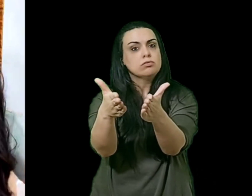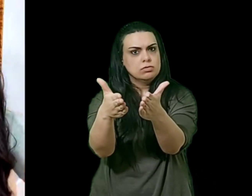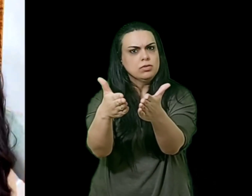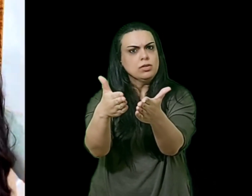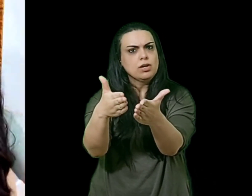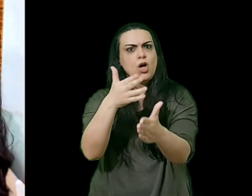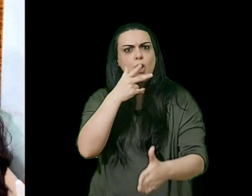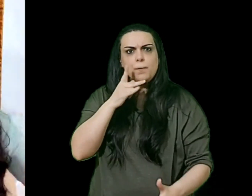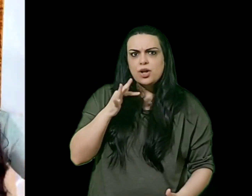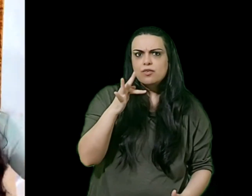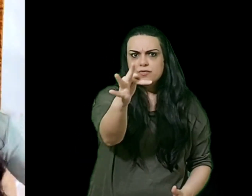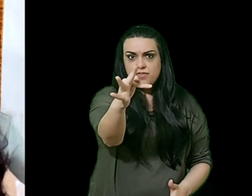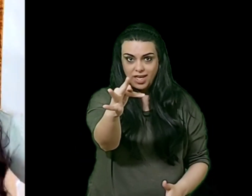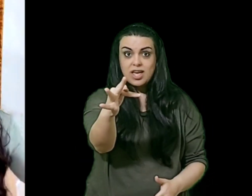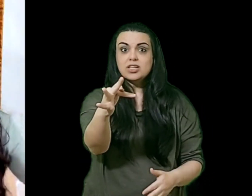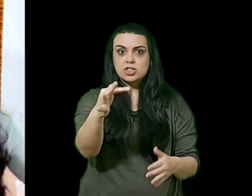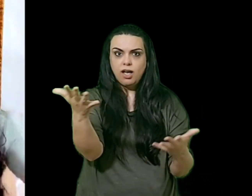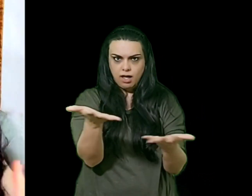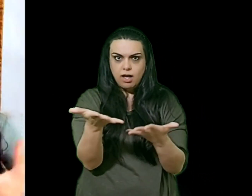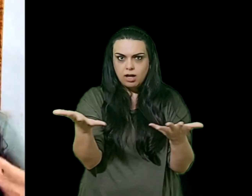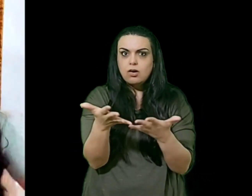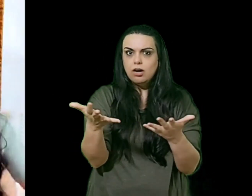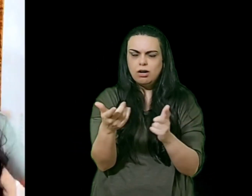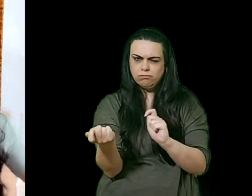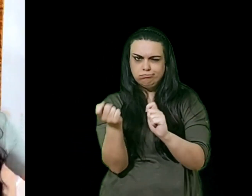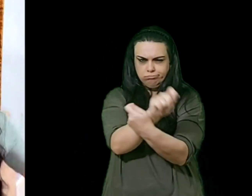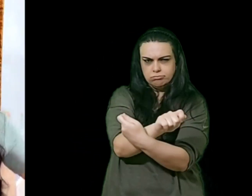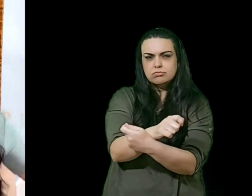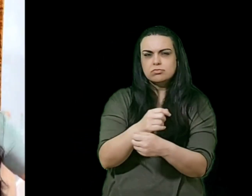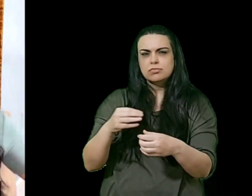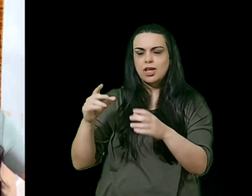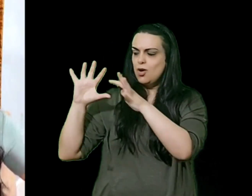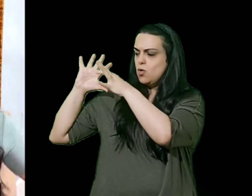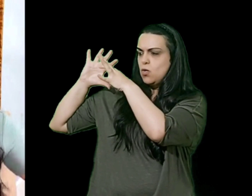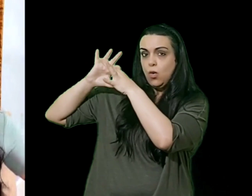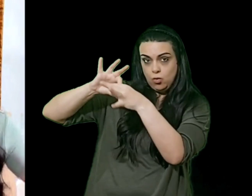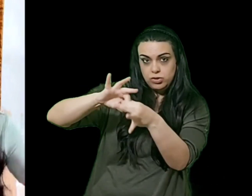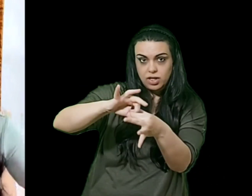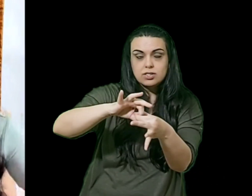Profeticamente falando agora, né? Aplicando isso dentro do nosso contexto,